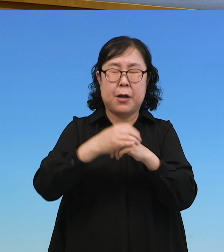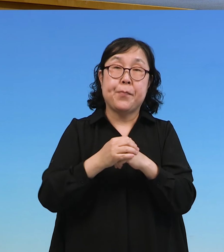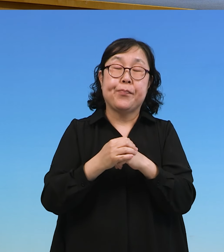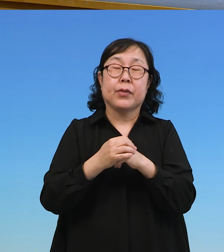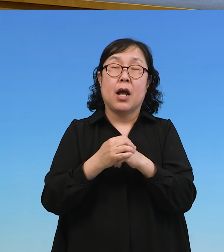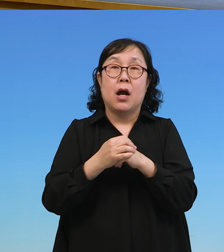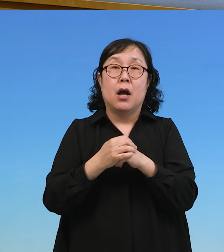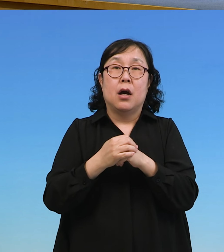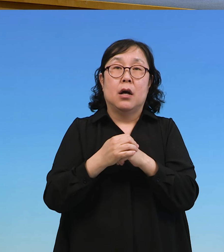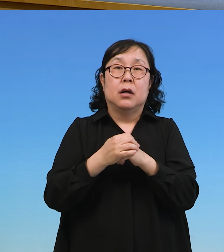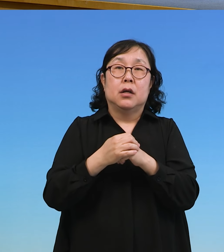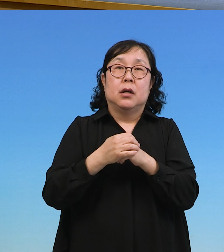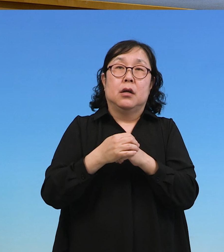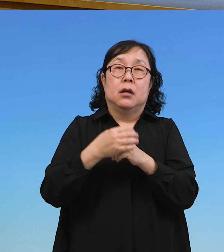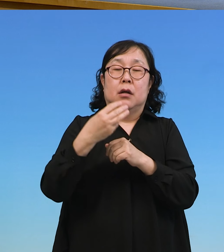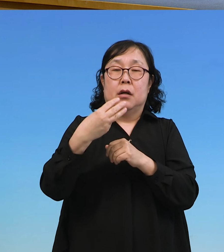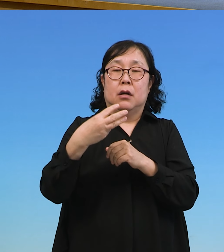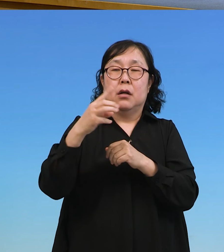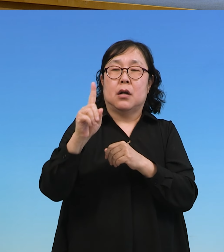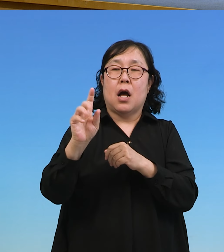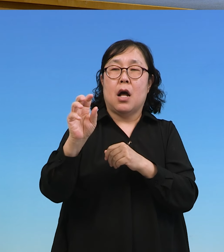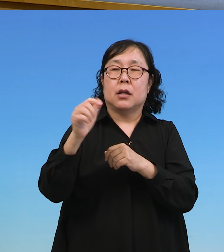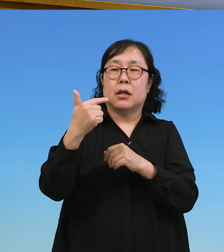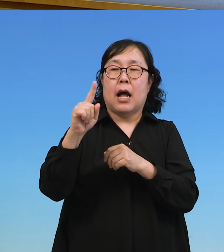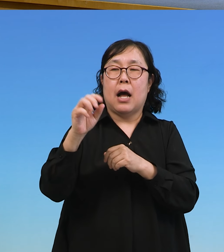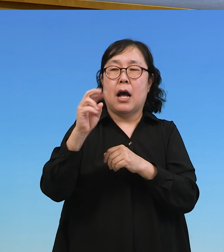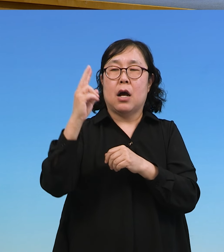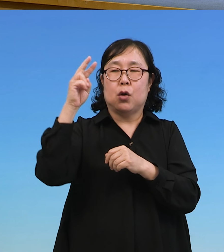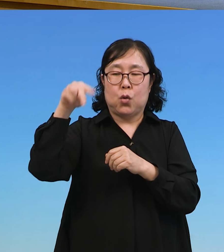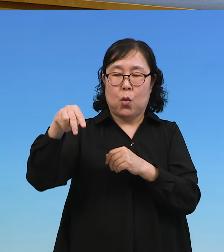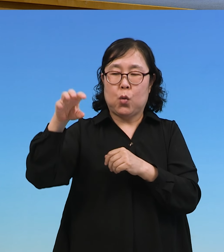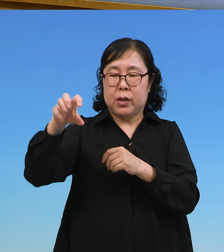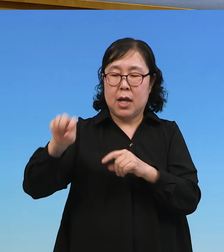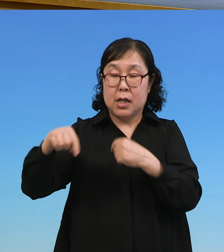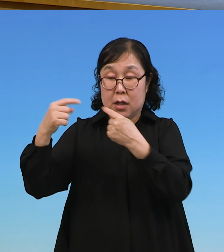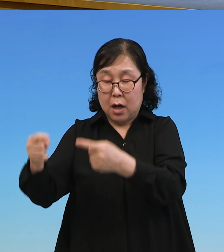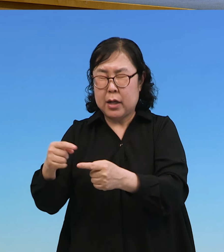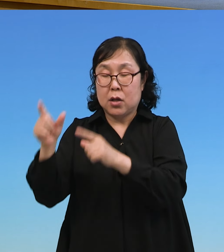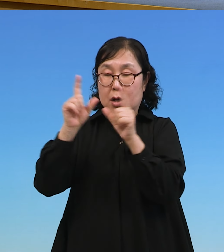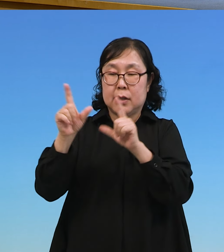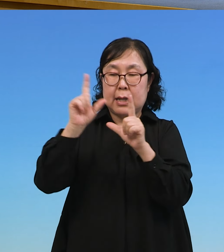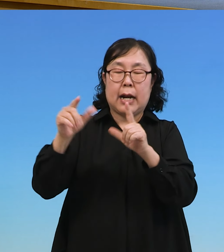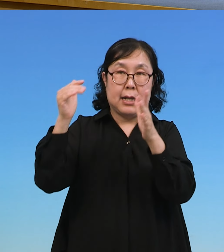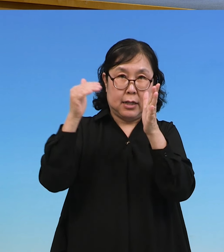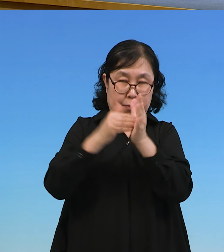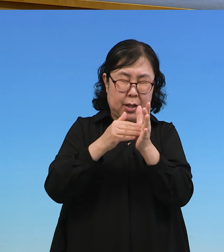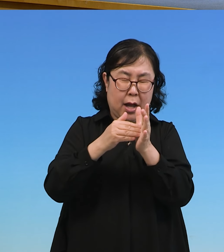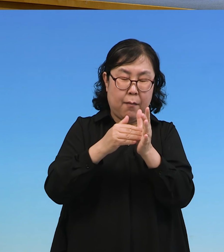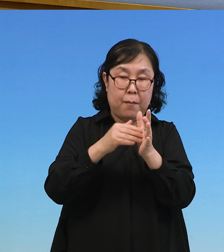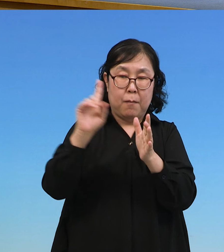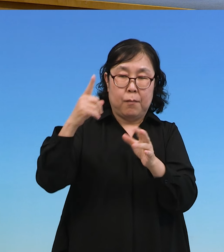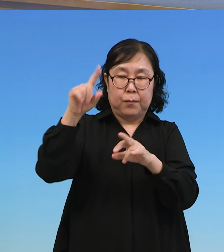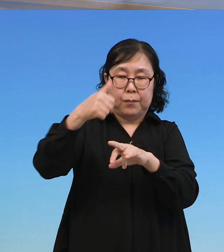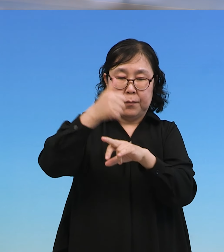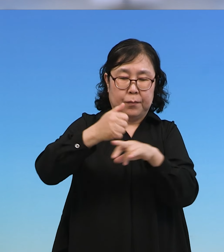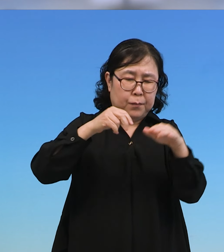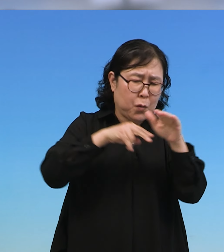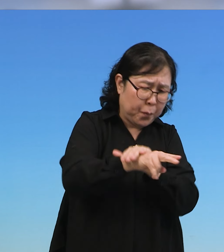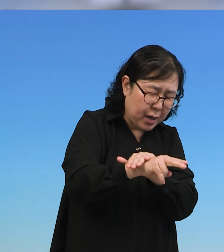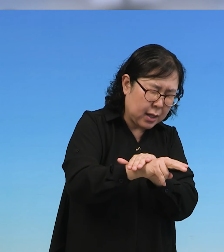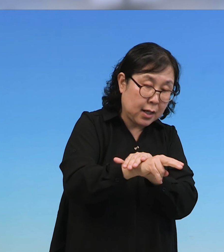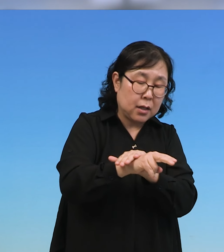도피하여라는 이 한마디 안에는요 엄청난 그 사건 스토리가 여기 담겨져 있는 겁니다. 이제